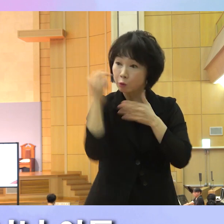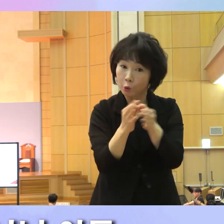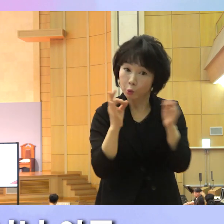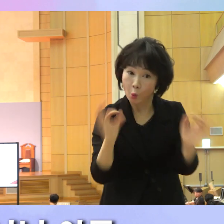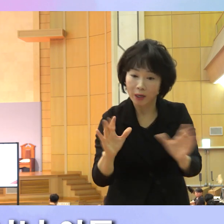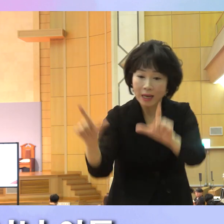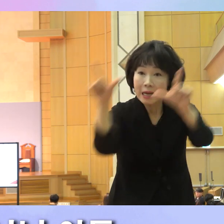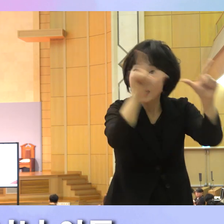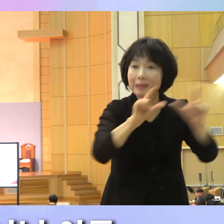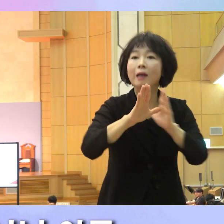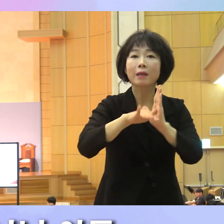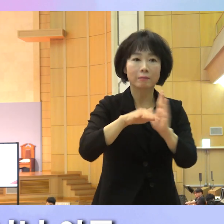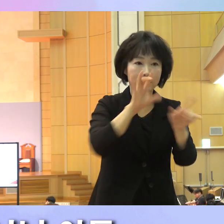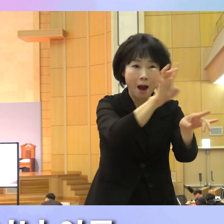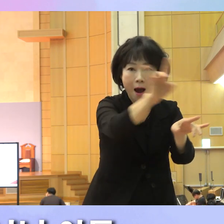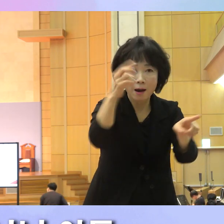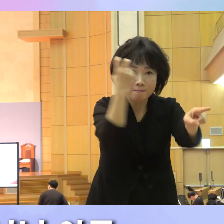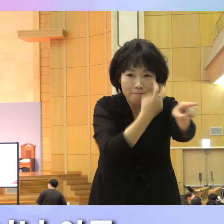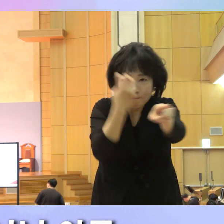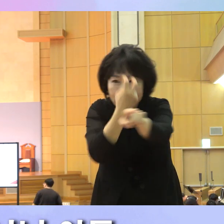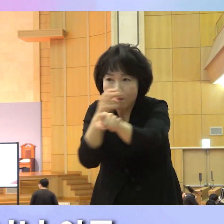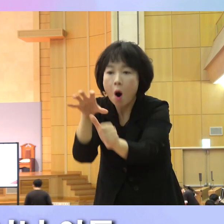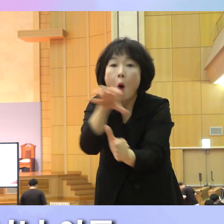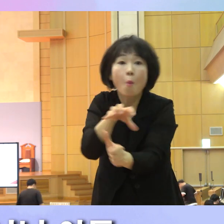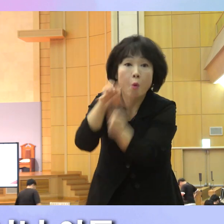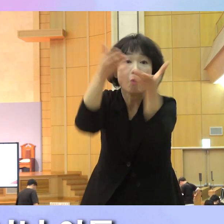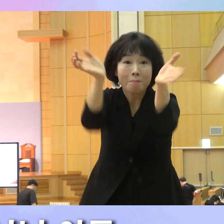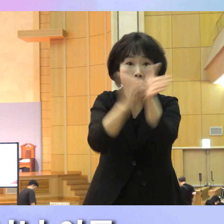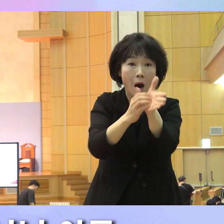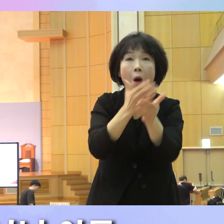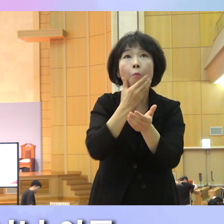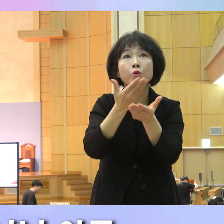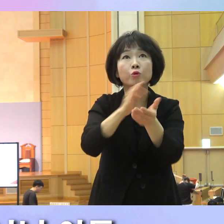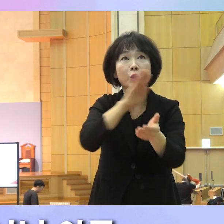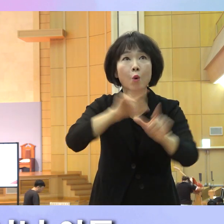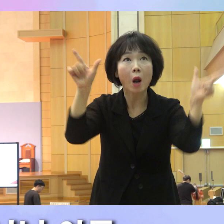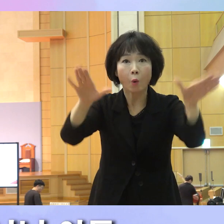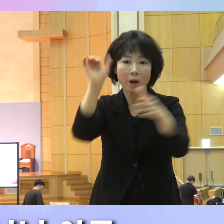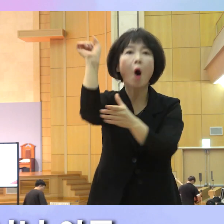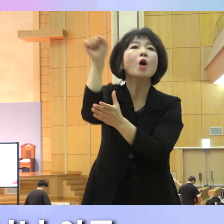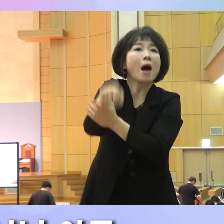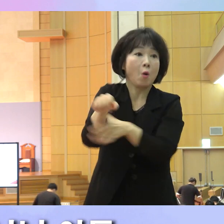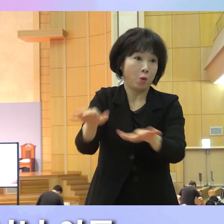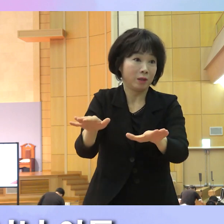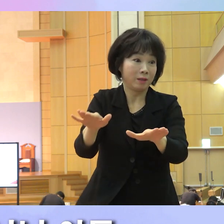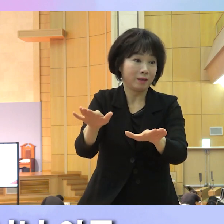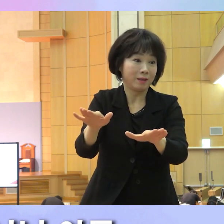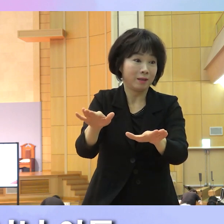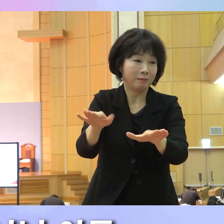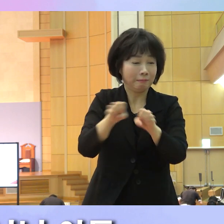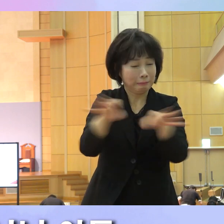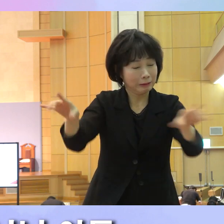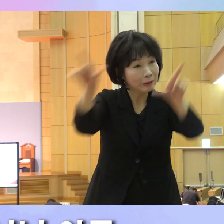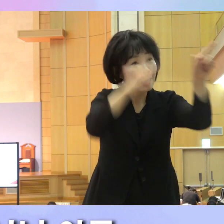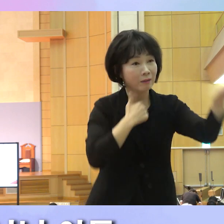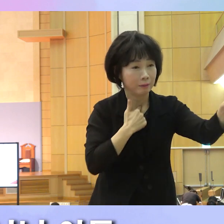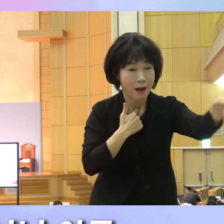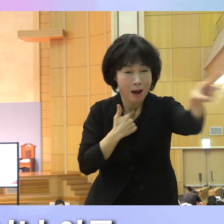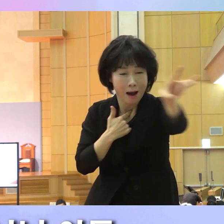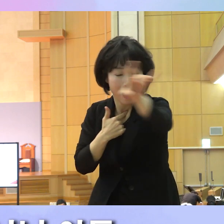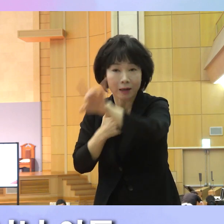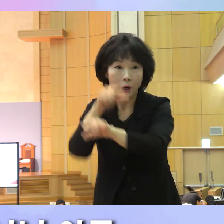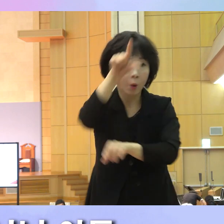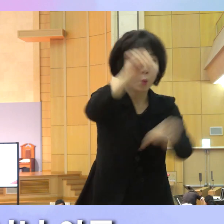동안도 세상 가운데서 지켜주셨다가 복주마 약속하신 주의 날을 허락해 주셔서 동서사방에 흩어진 주의